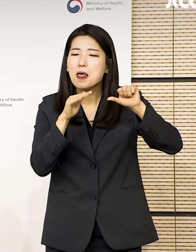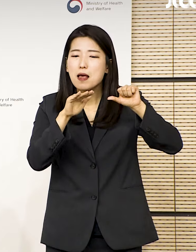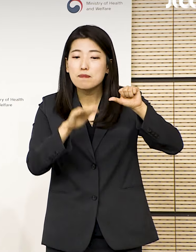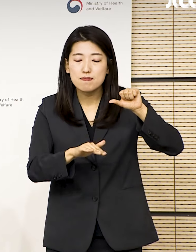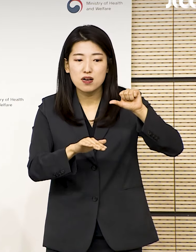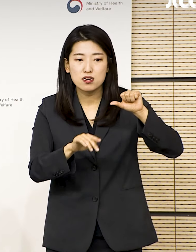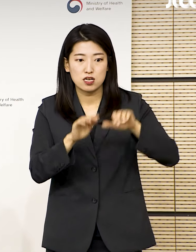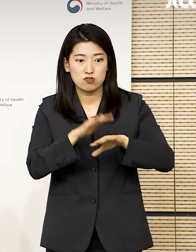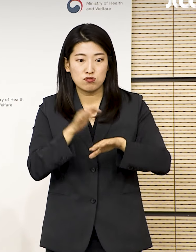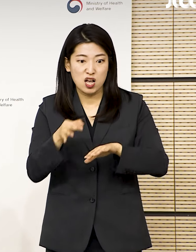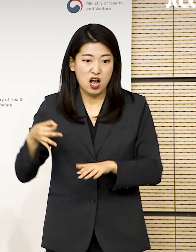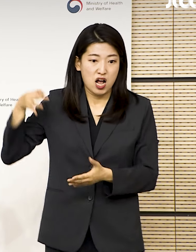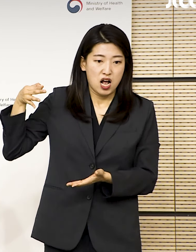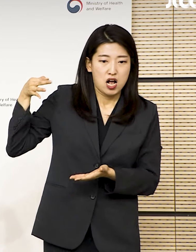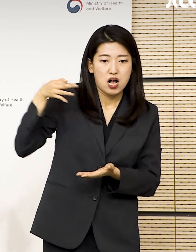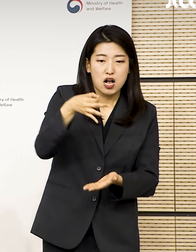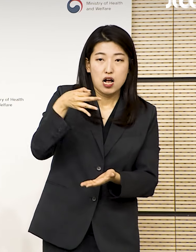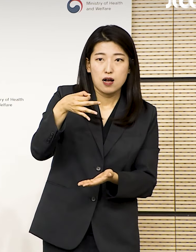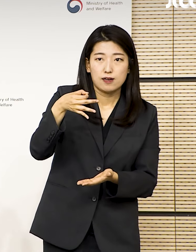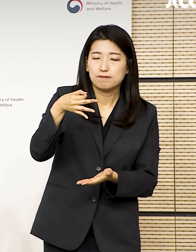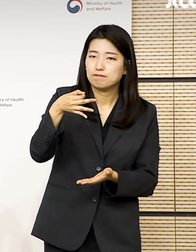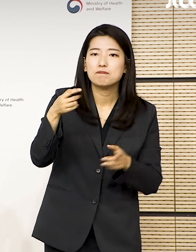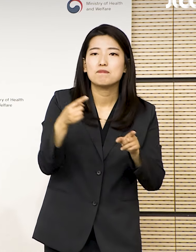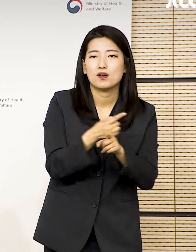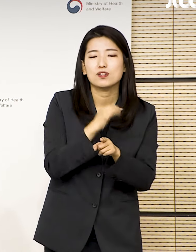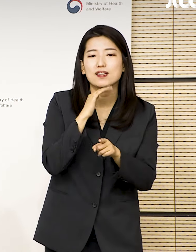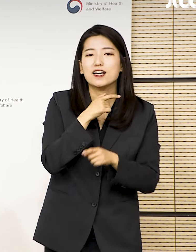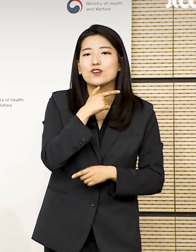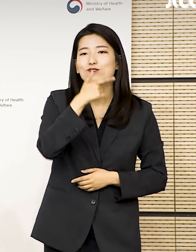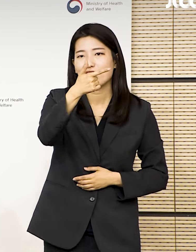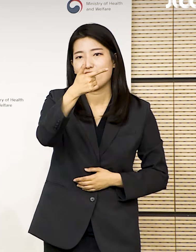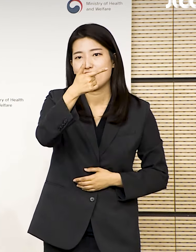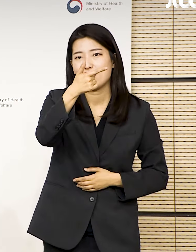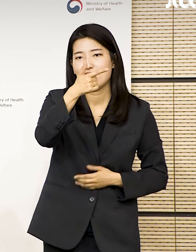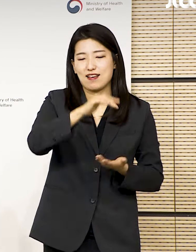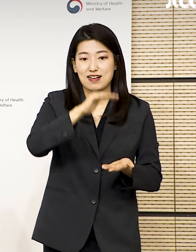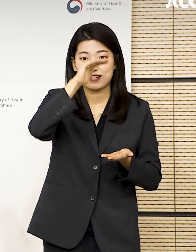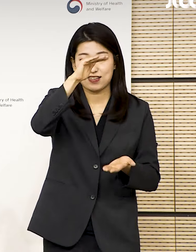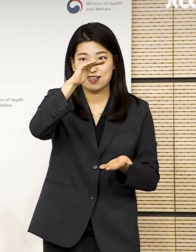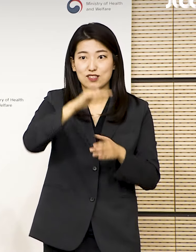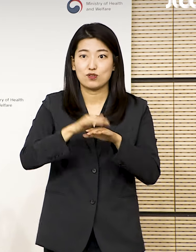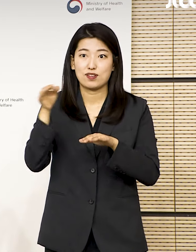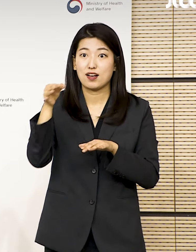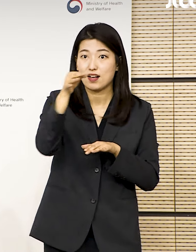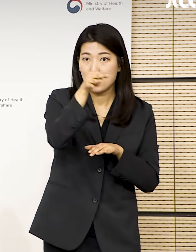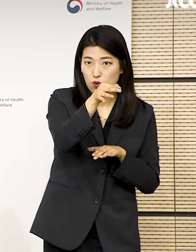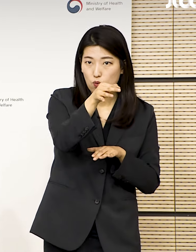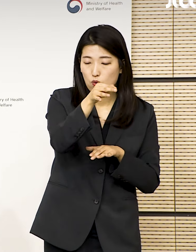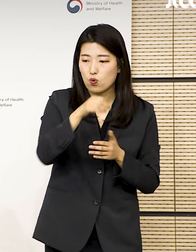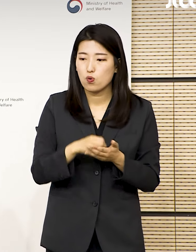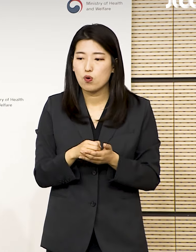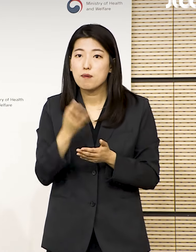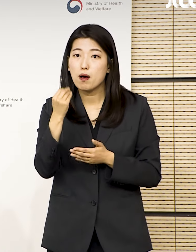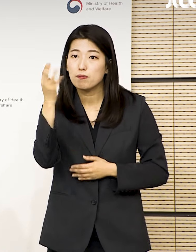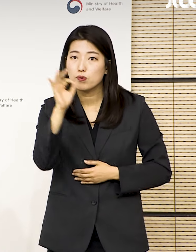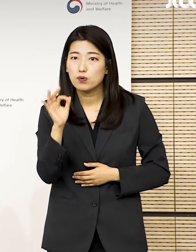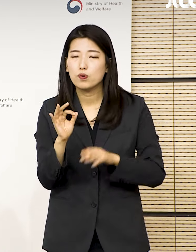높게 적용하던 연령 가산을 6세미만 소화까지 확대하고 가산 수준도 최대